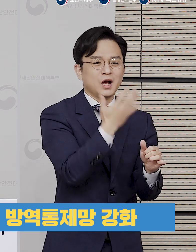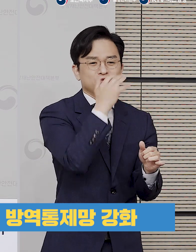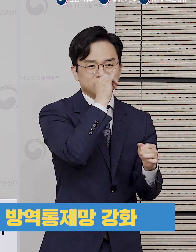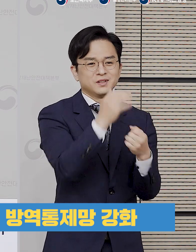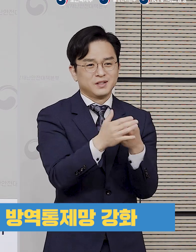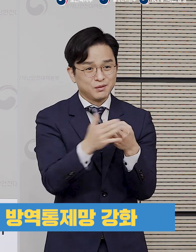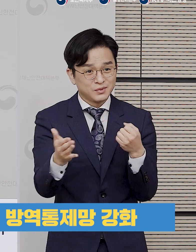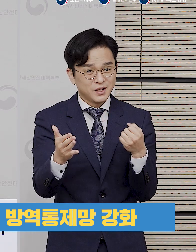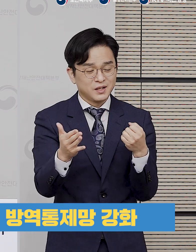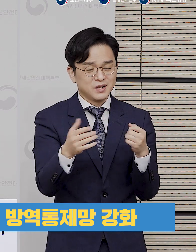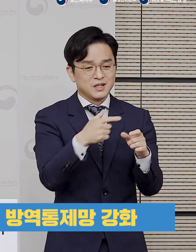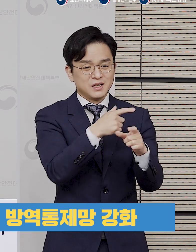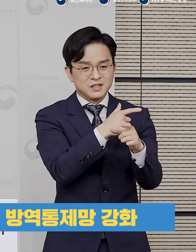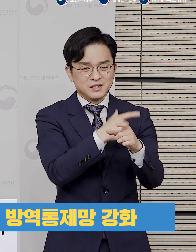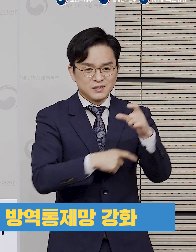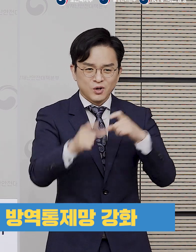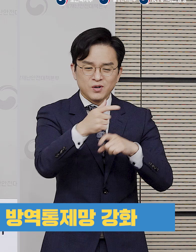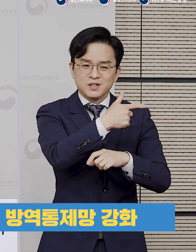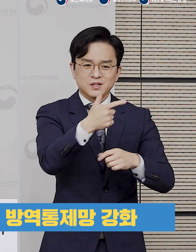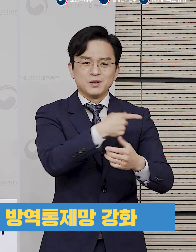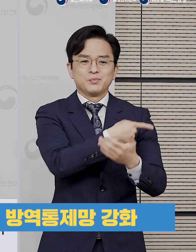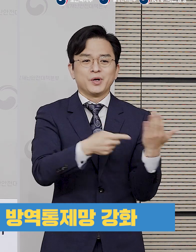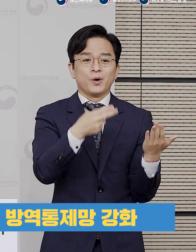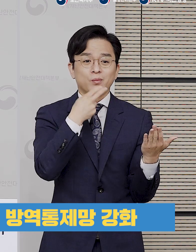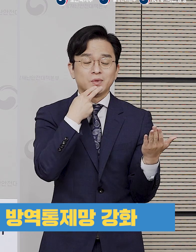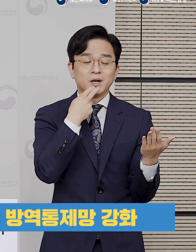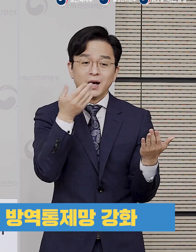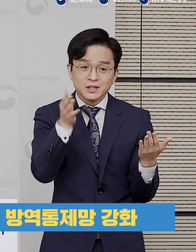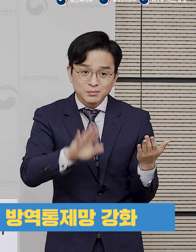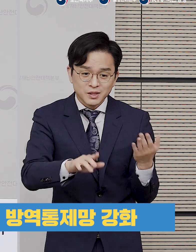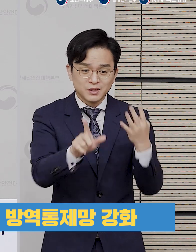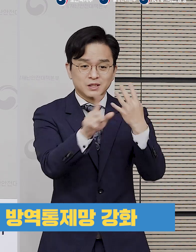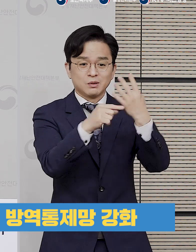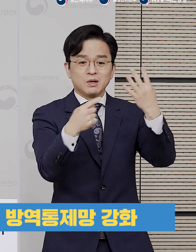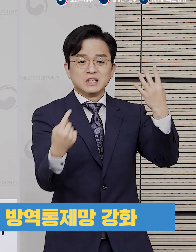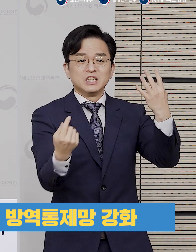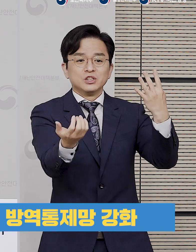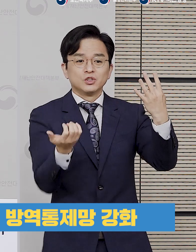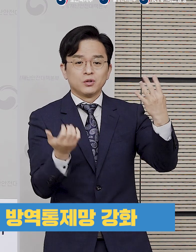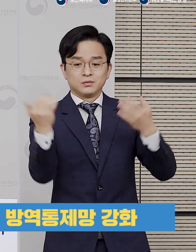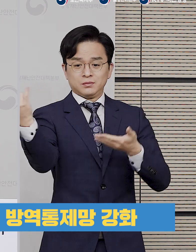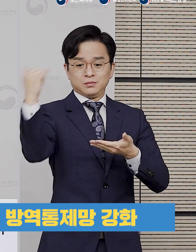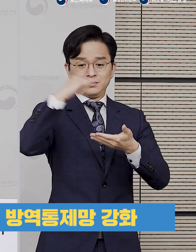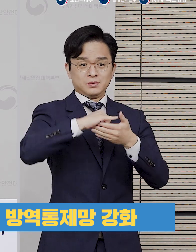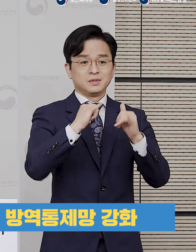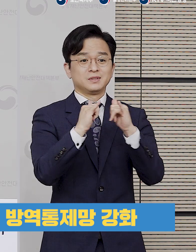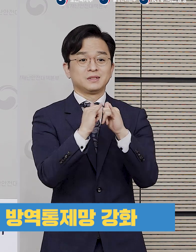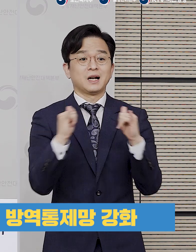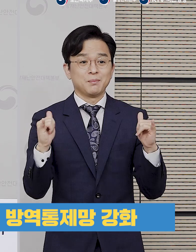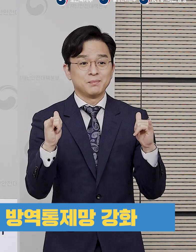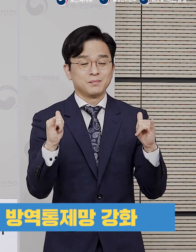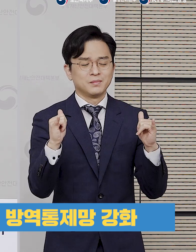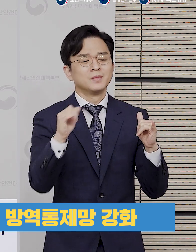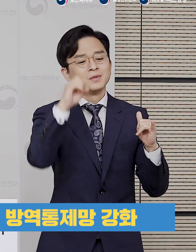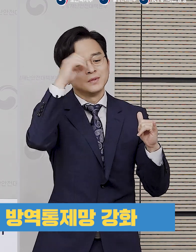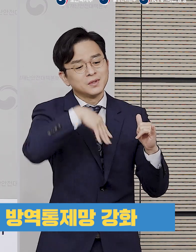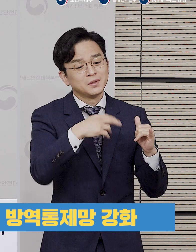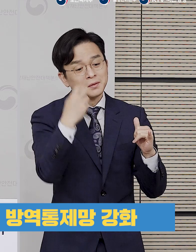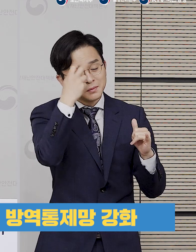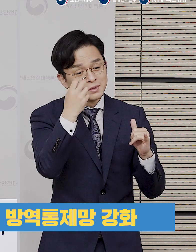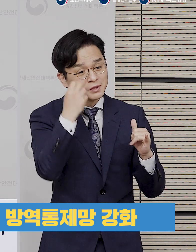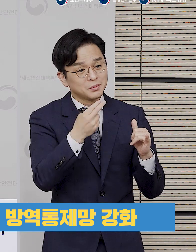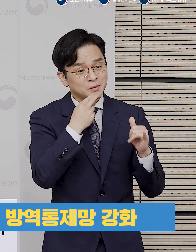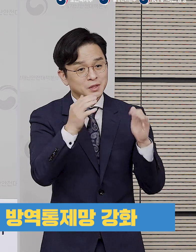피해로 이어지지는 않을 것으로 봅니다. 4월 1일 이전에 입국하여 자가관리 앱의 관리나